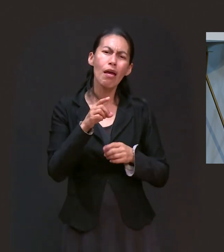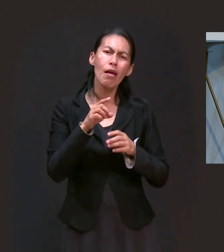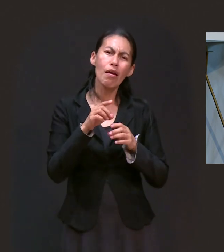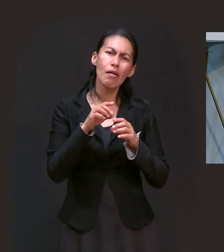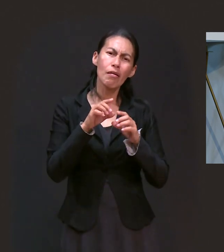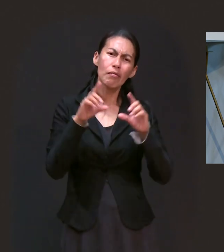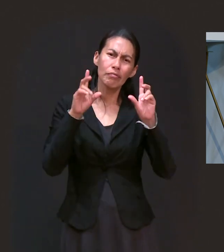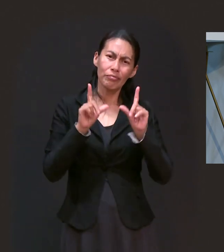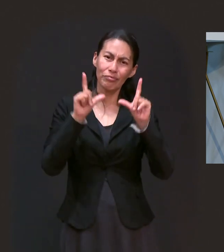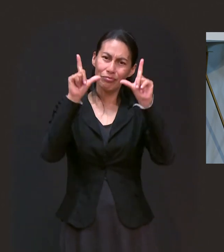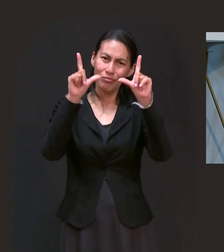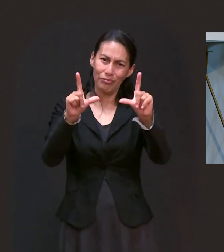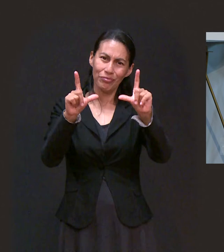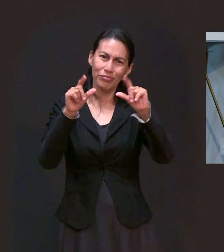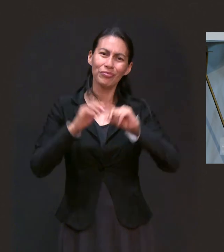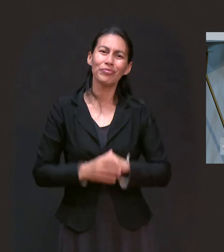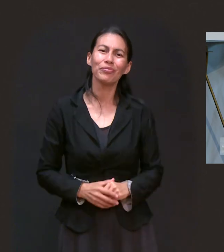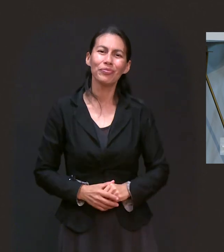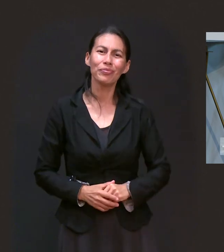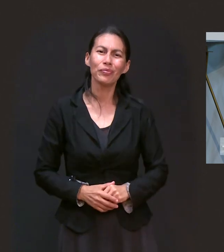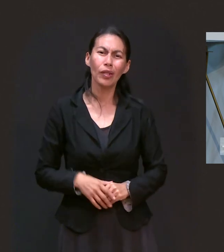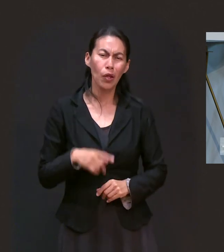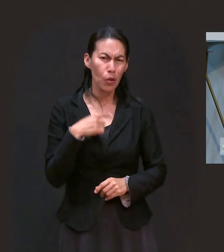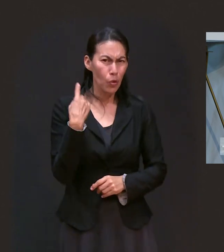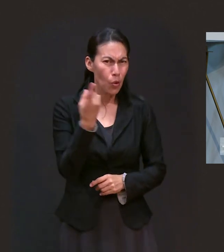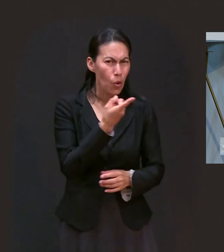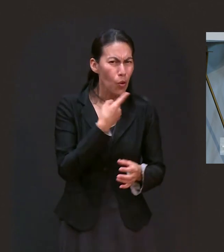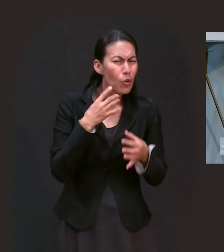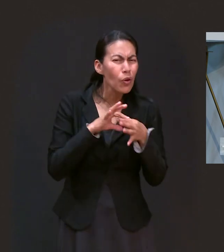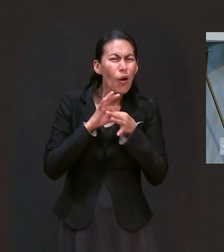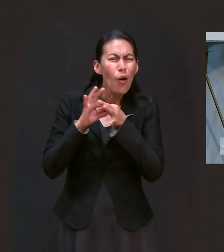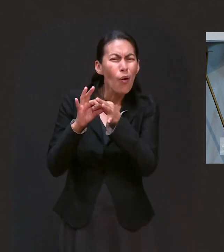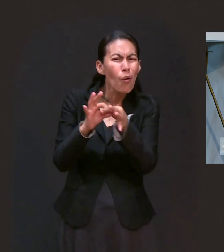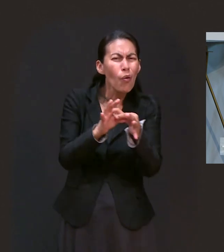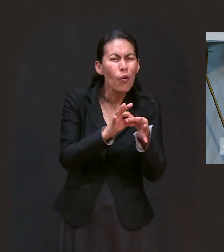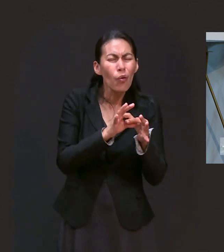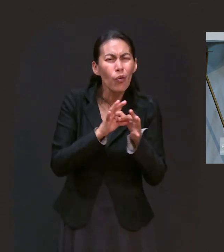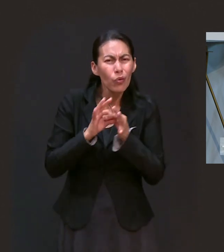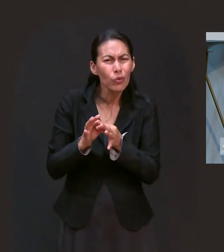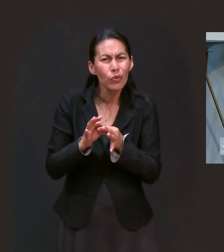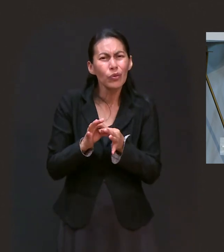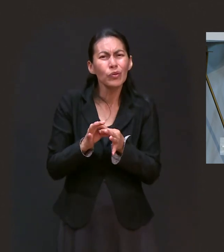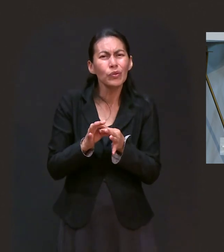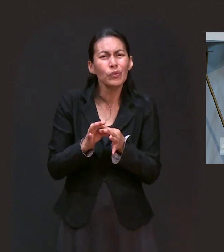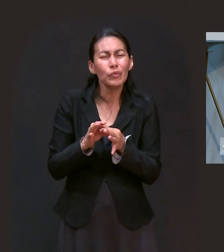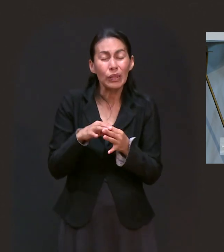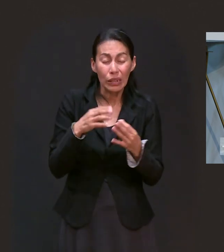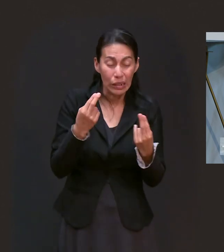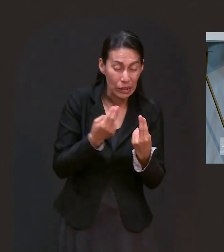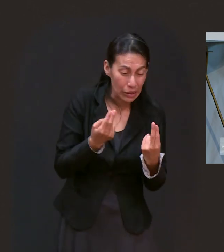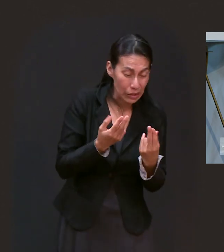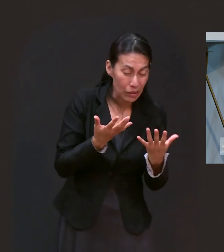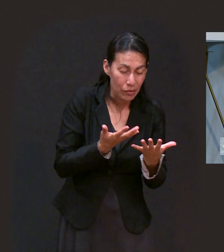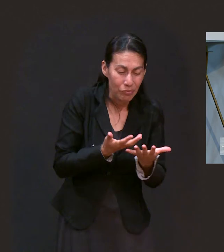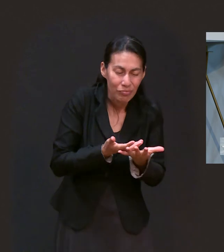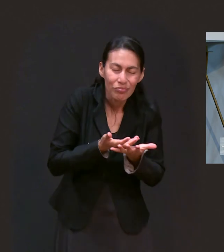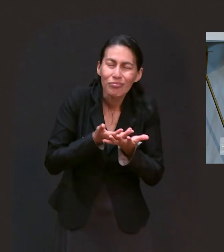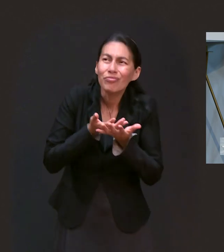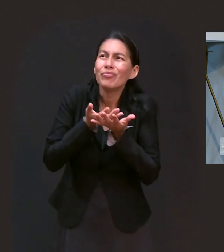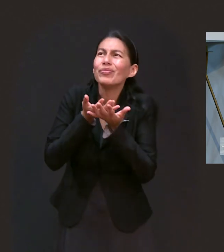pasando en pantalla para que expresen sus necesidades y que juntos podamos elevar